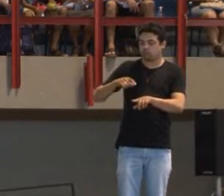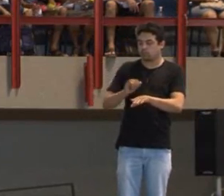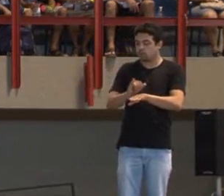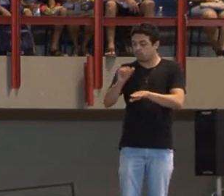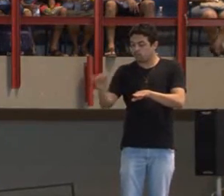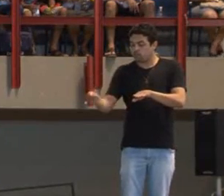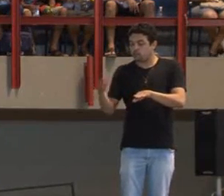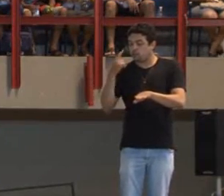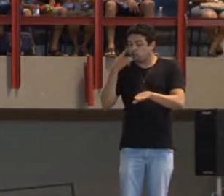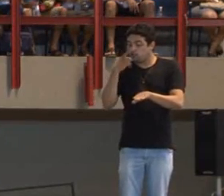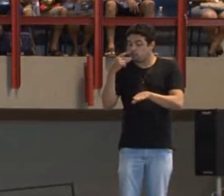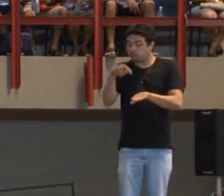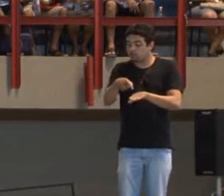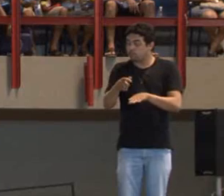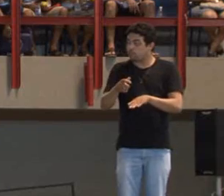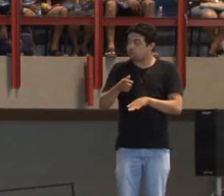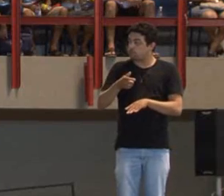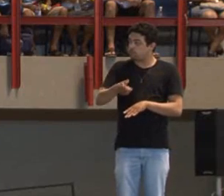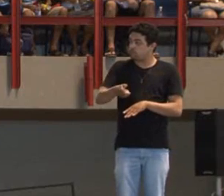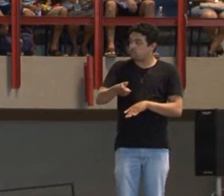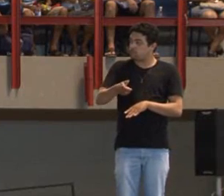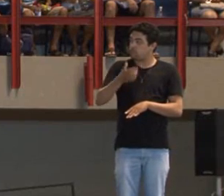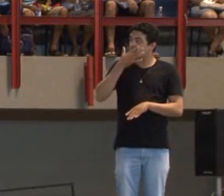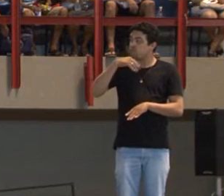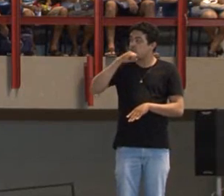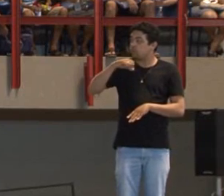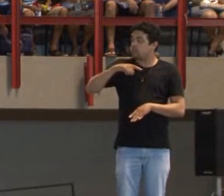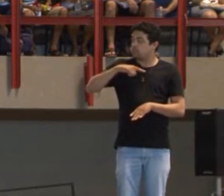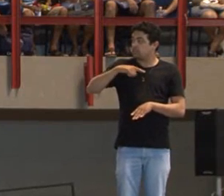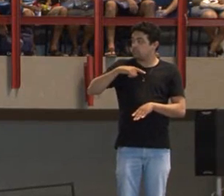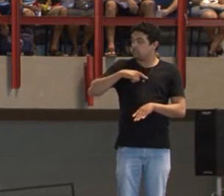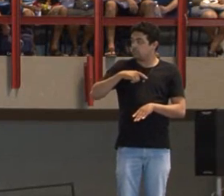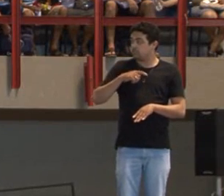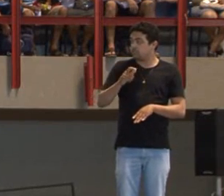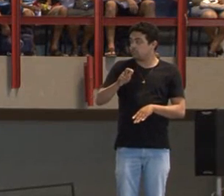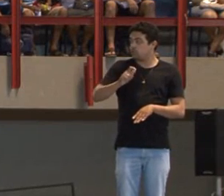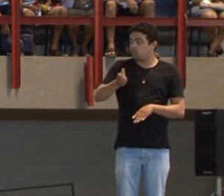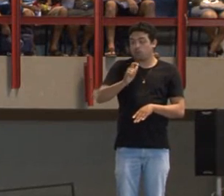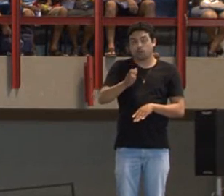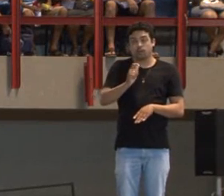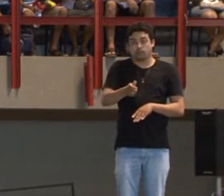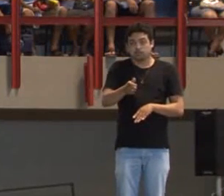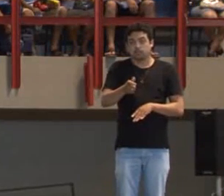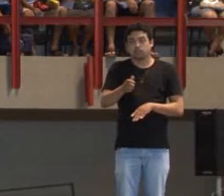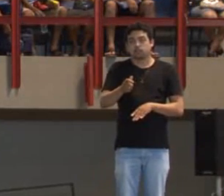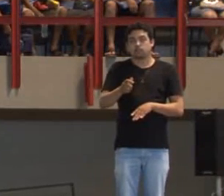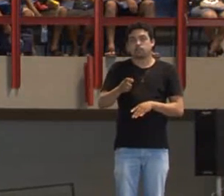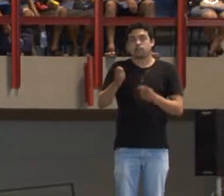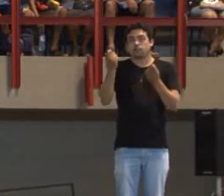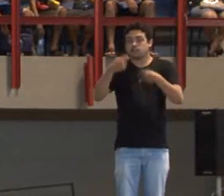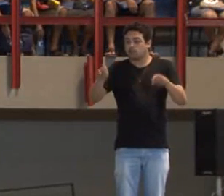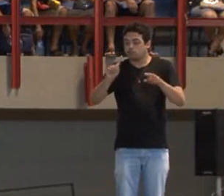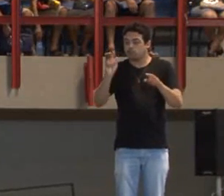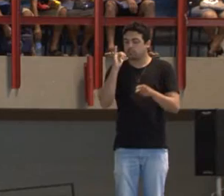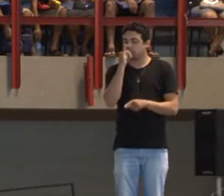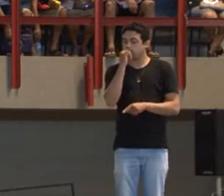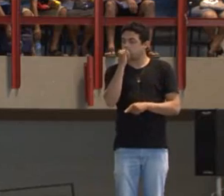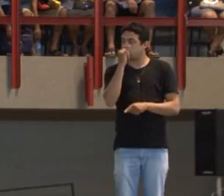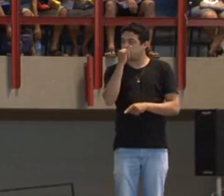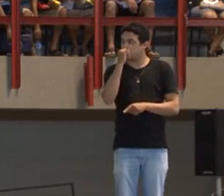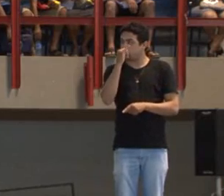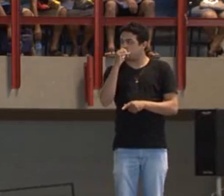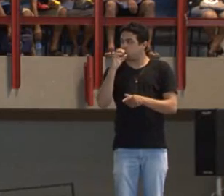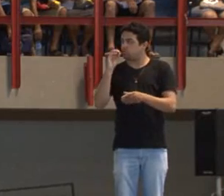ele disse, cara, olha aqui que o meu pai tem. Ele tem uma lanterna que não precisa de energia